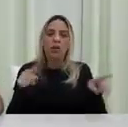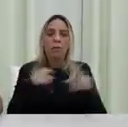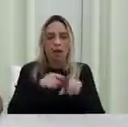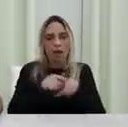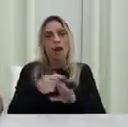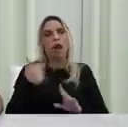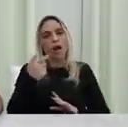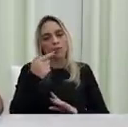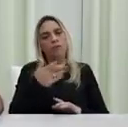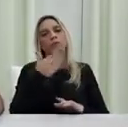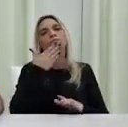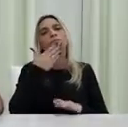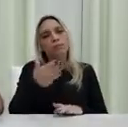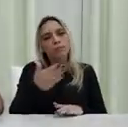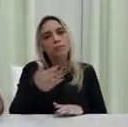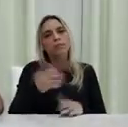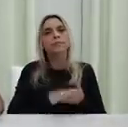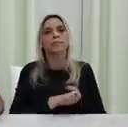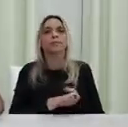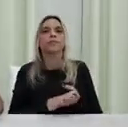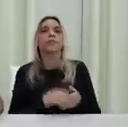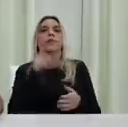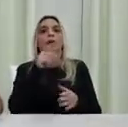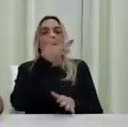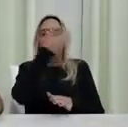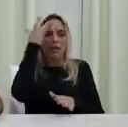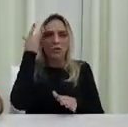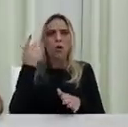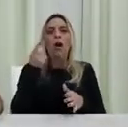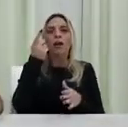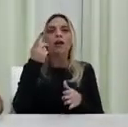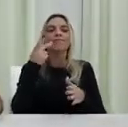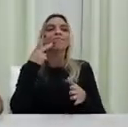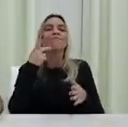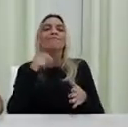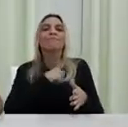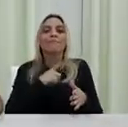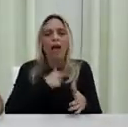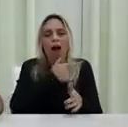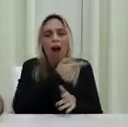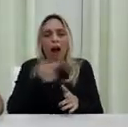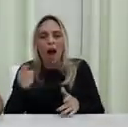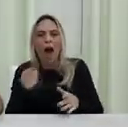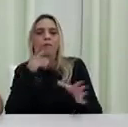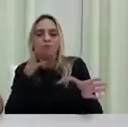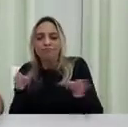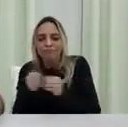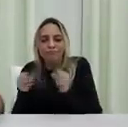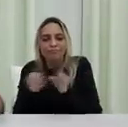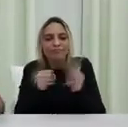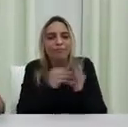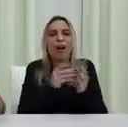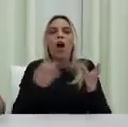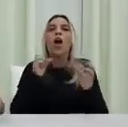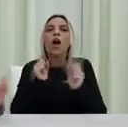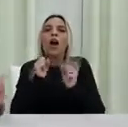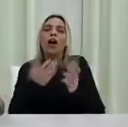né? Estamos ultimando o decreto dos CACs, né? Colecionador, atirador e caçador. Teremos